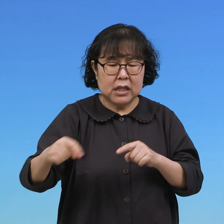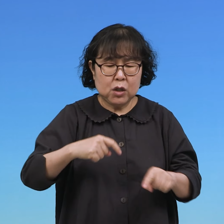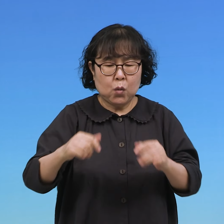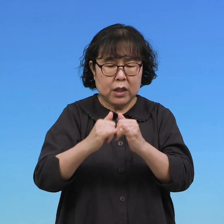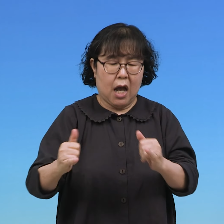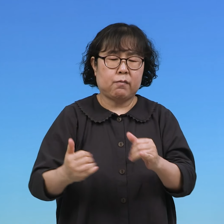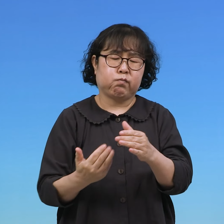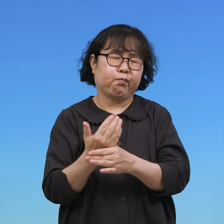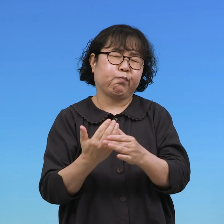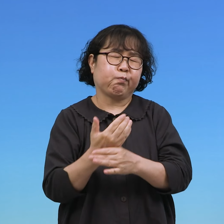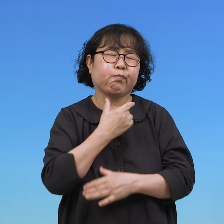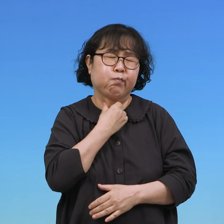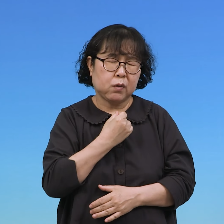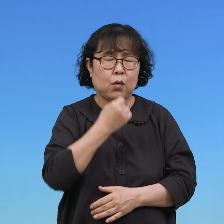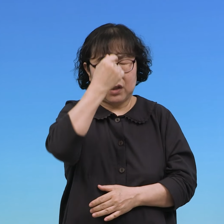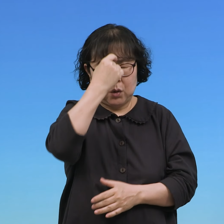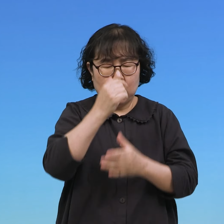원합니다.